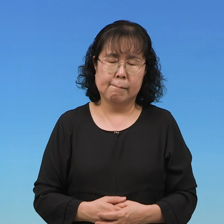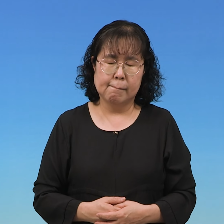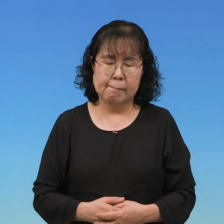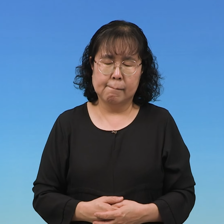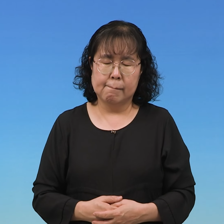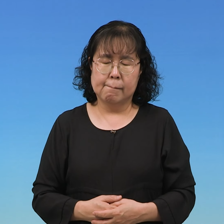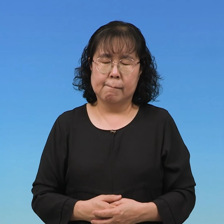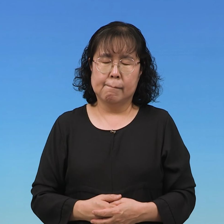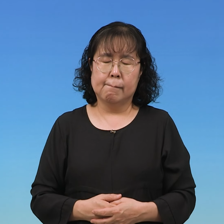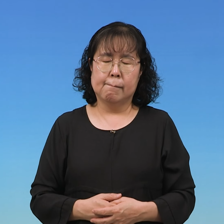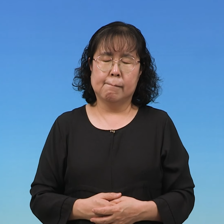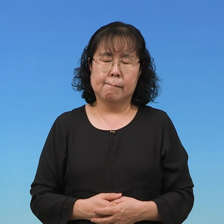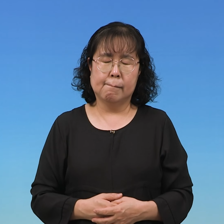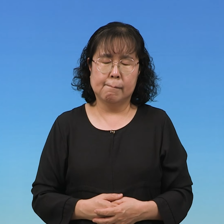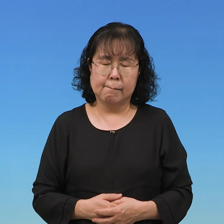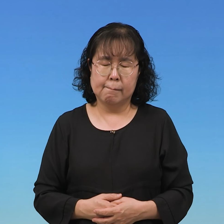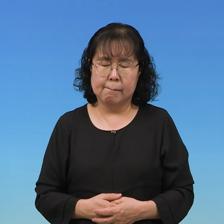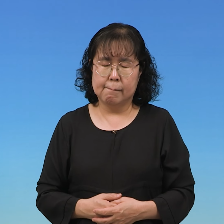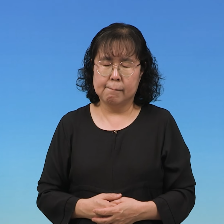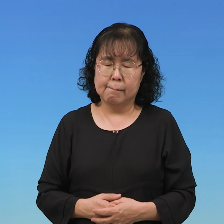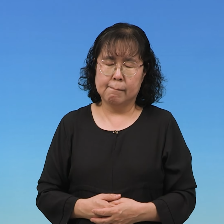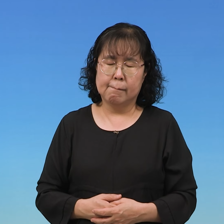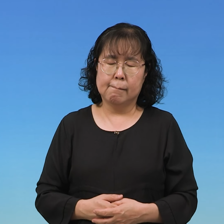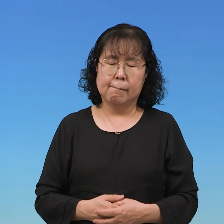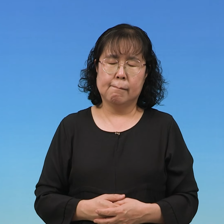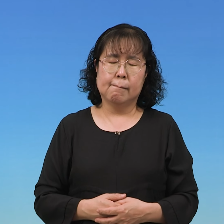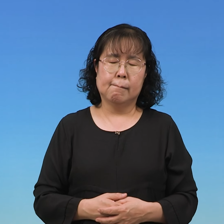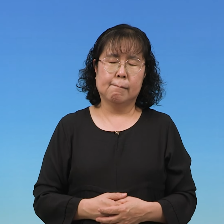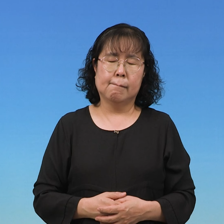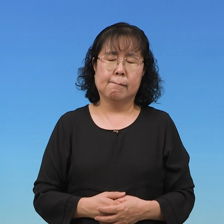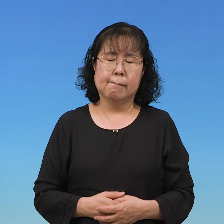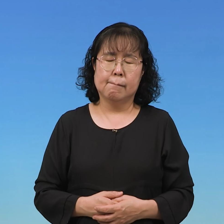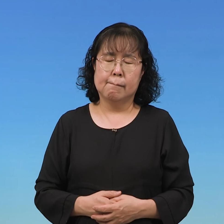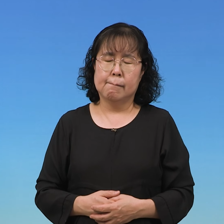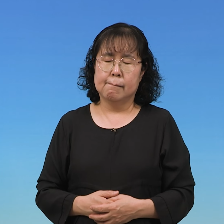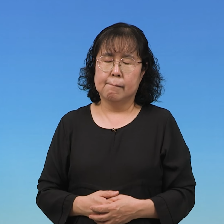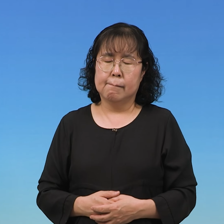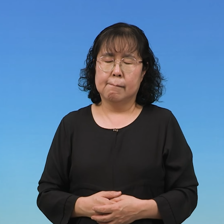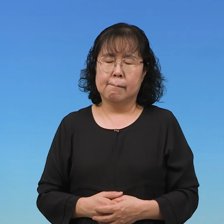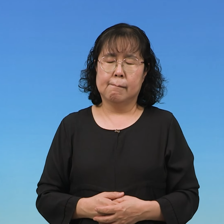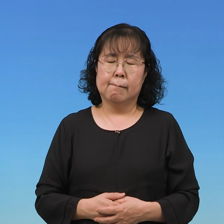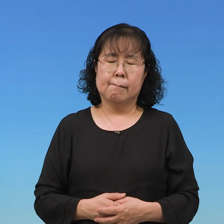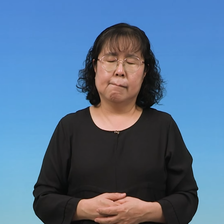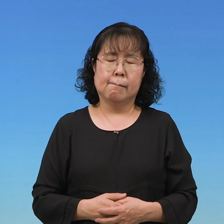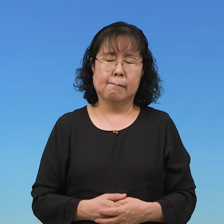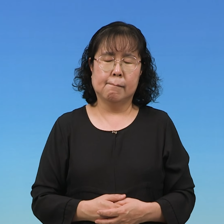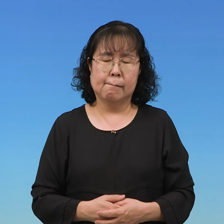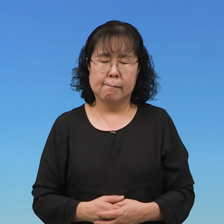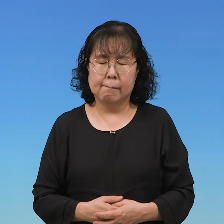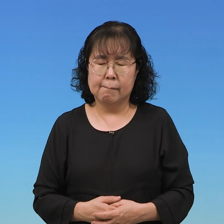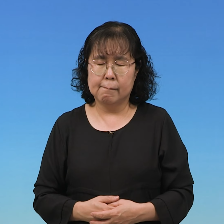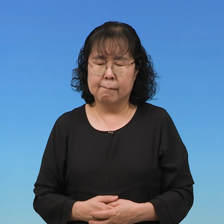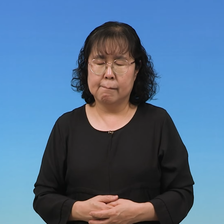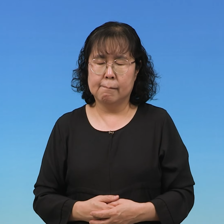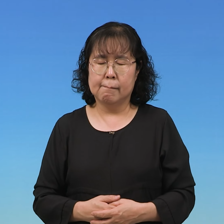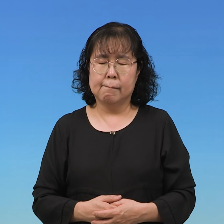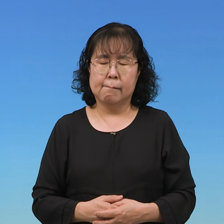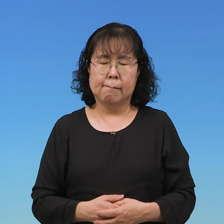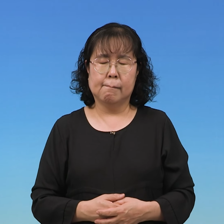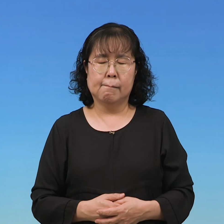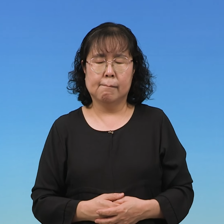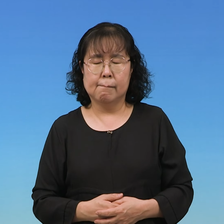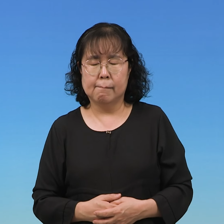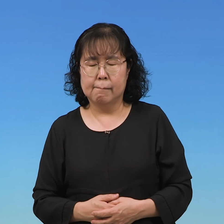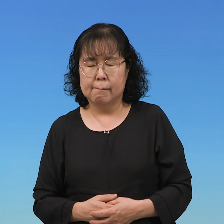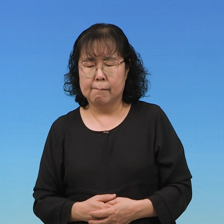뛰며 나아갈 수 있는 인생을 되길 원합니다. 아버지, 꿈꾸는 삶이 되길 원하고 주님께서 우리에게 주신 모든 것들에 대해서 아버지, 다시 한번 충분하게